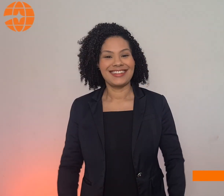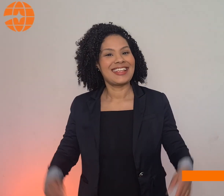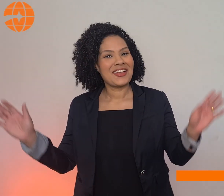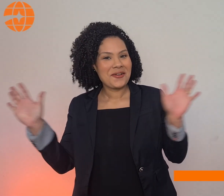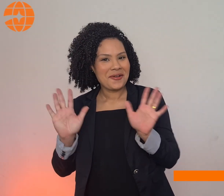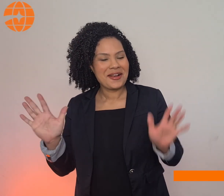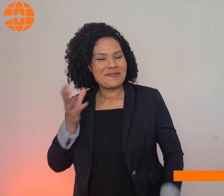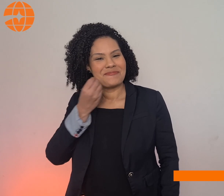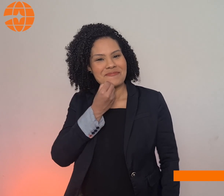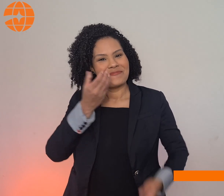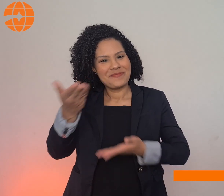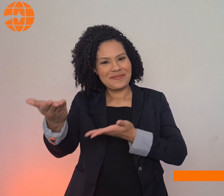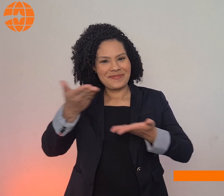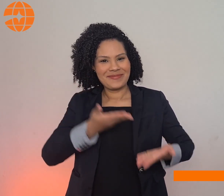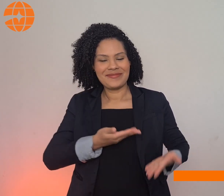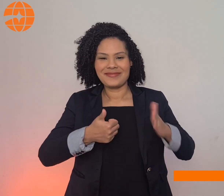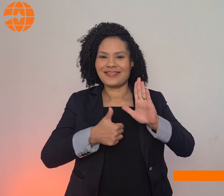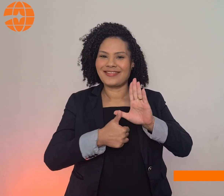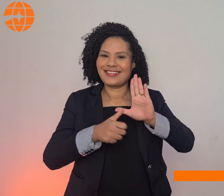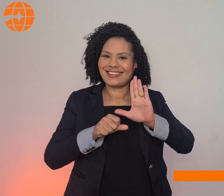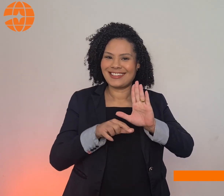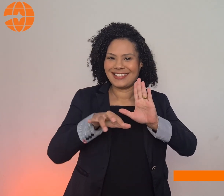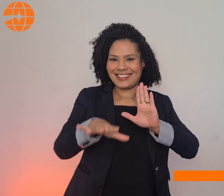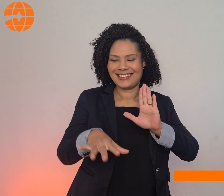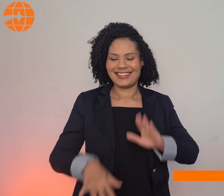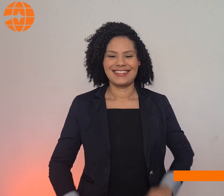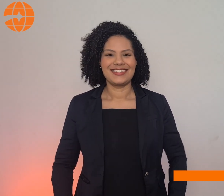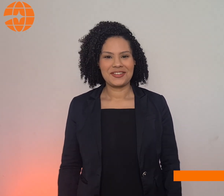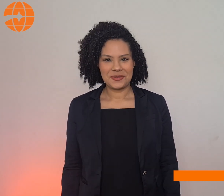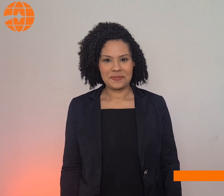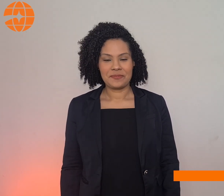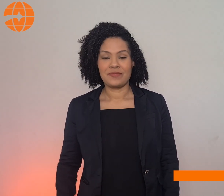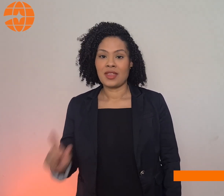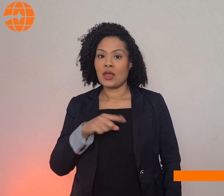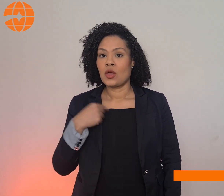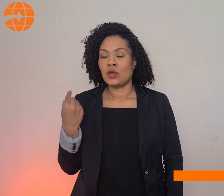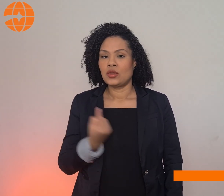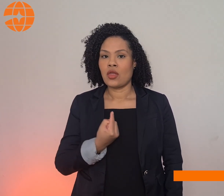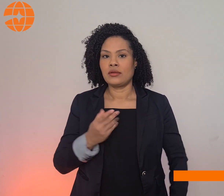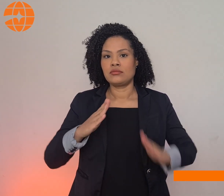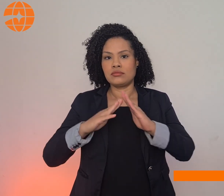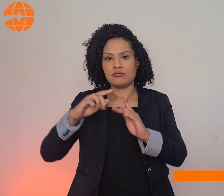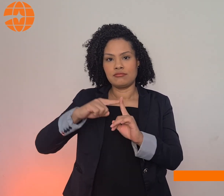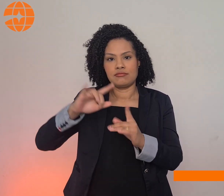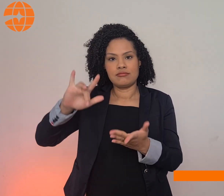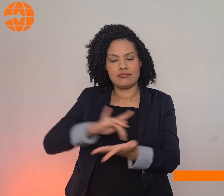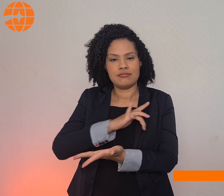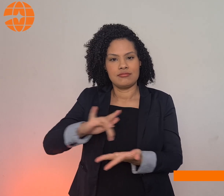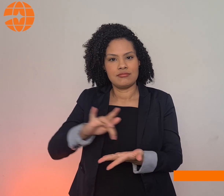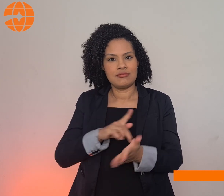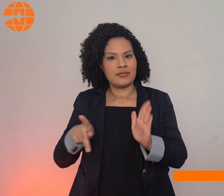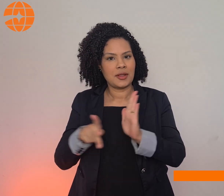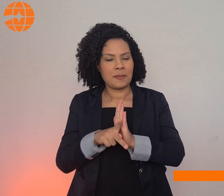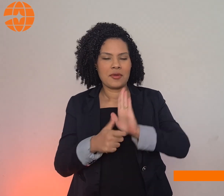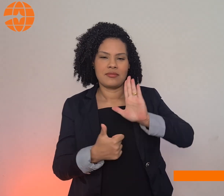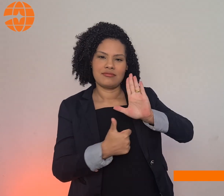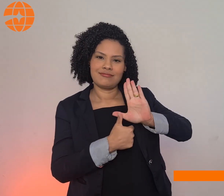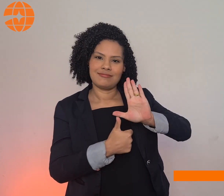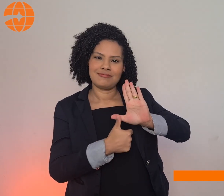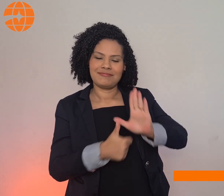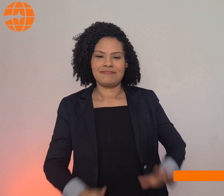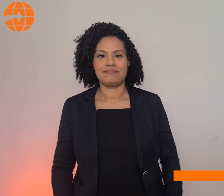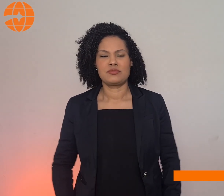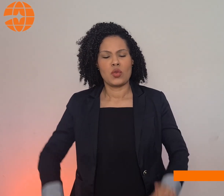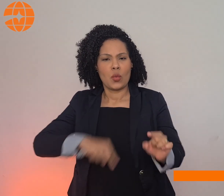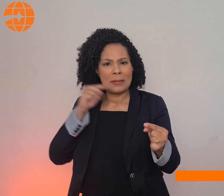Olá! Seja bem-vindo à Atitude Global Church. Nós somos o campus digital da Igreja Batista Atitude